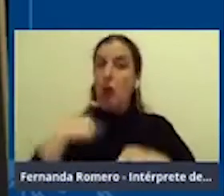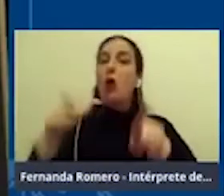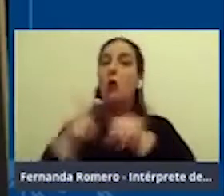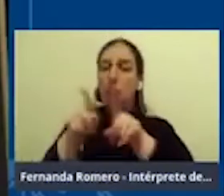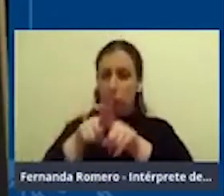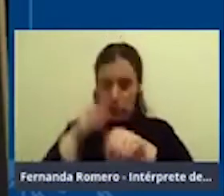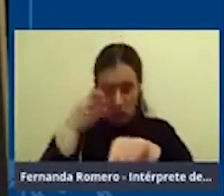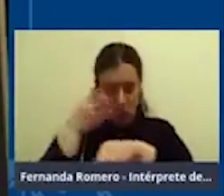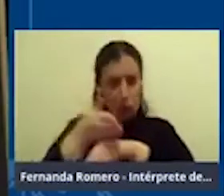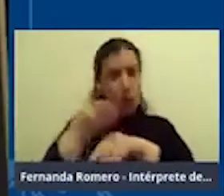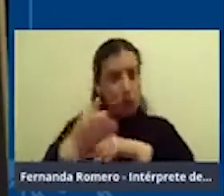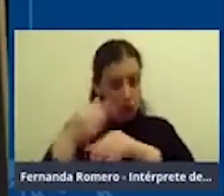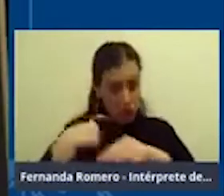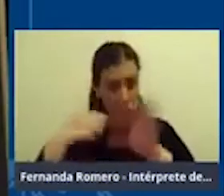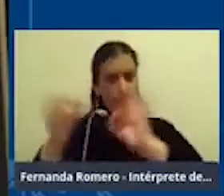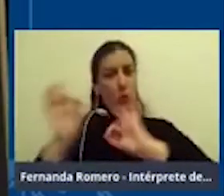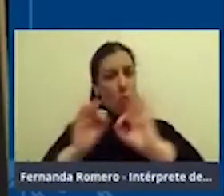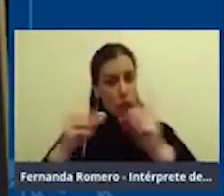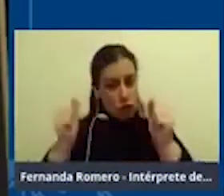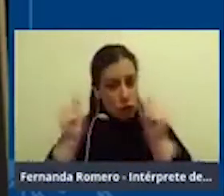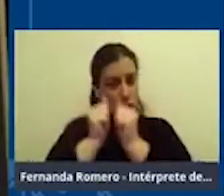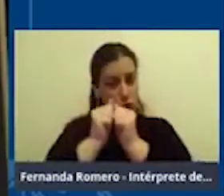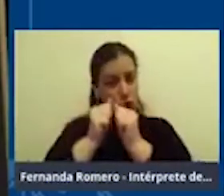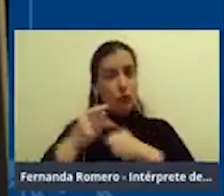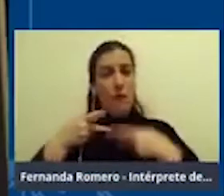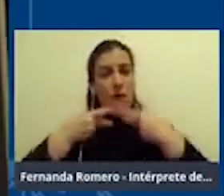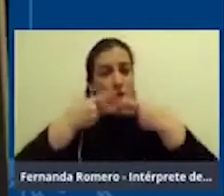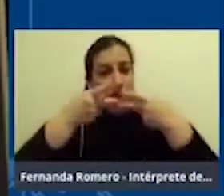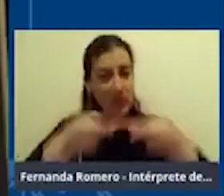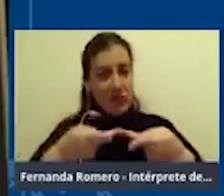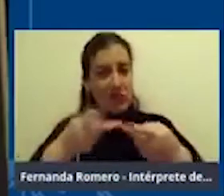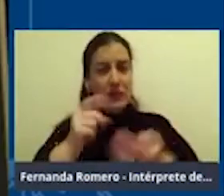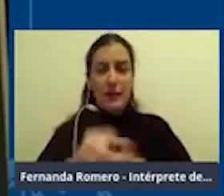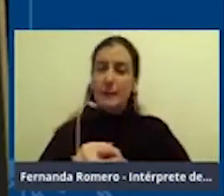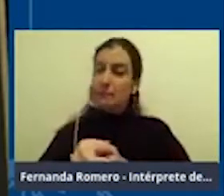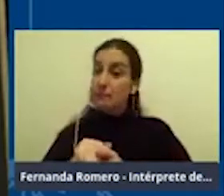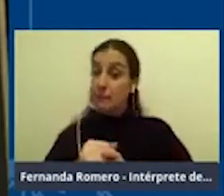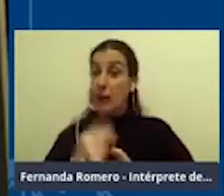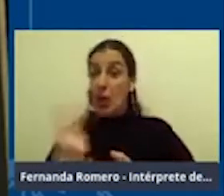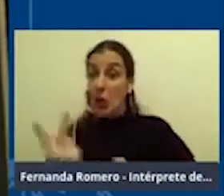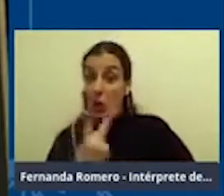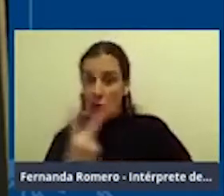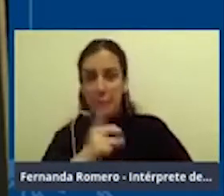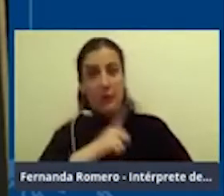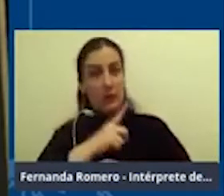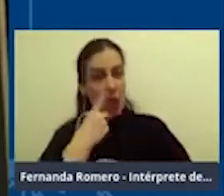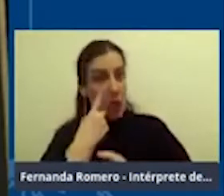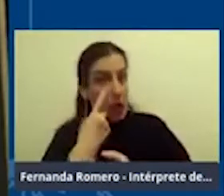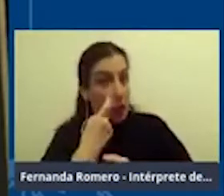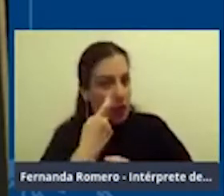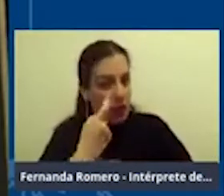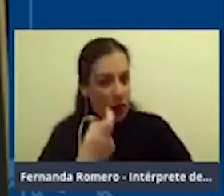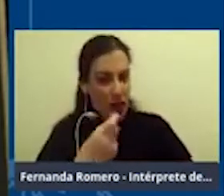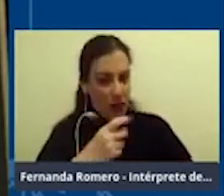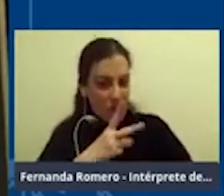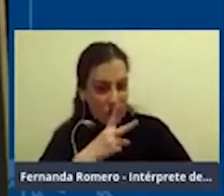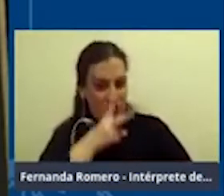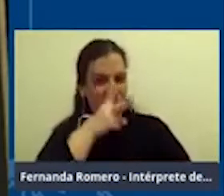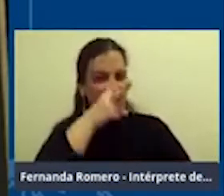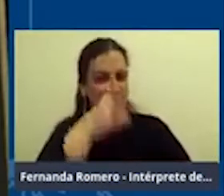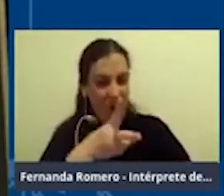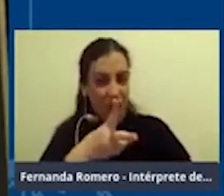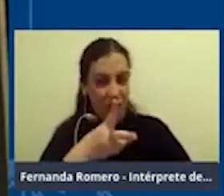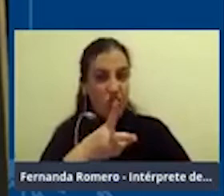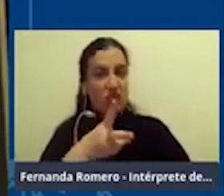com o gabinete do governador a visita do embaixador. E nos dois casos há um interesse muito grande de